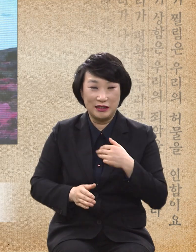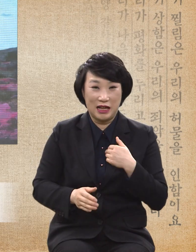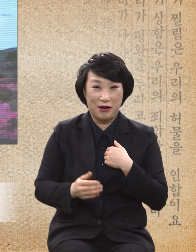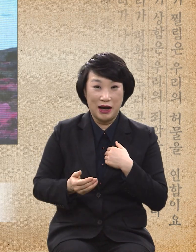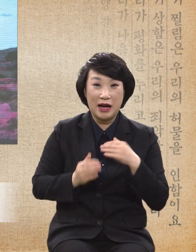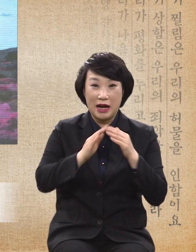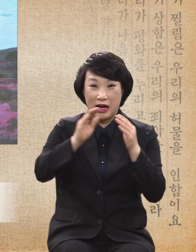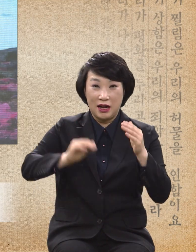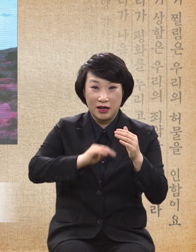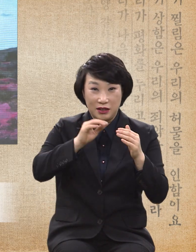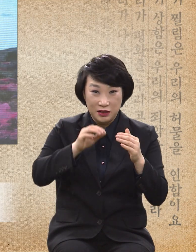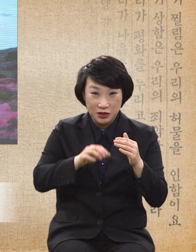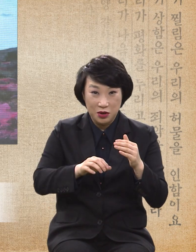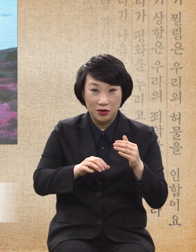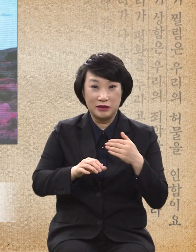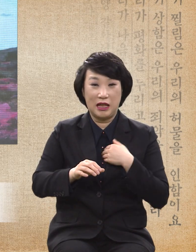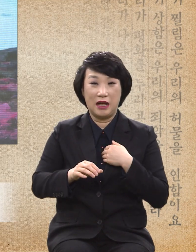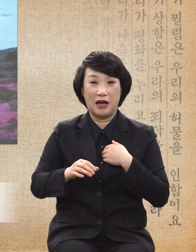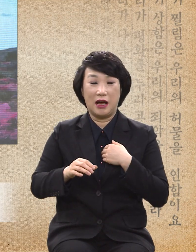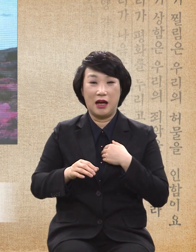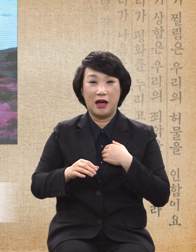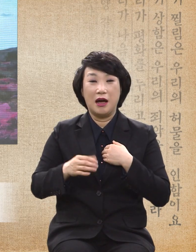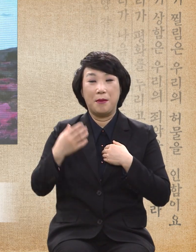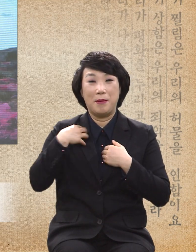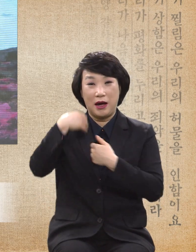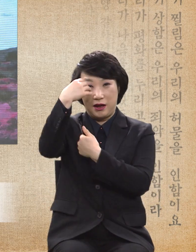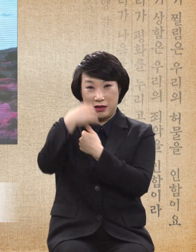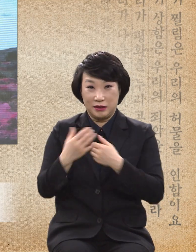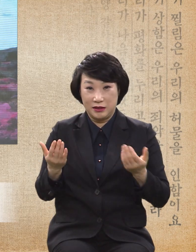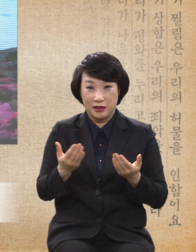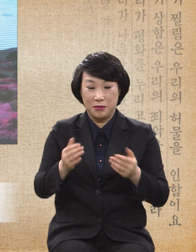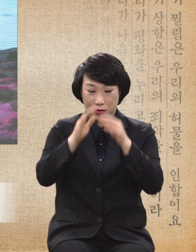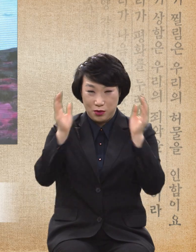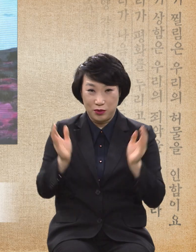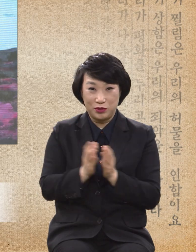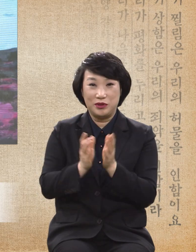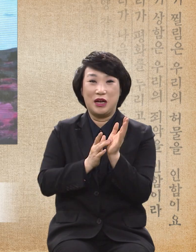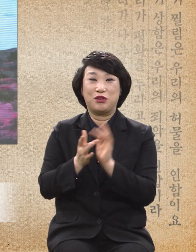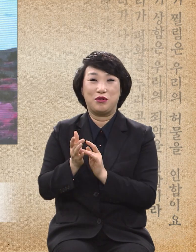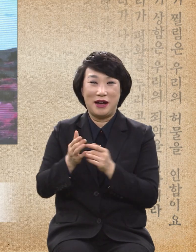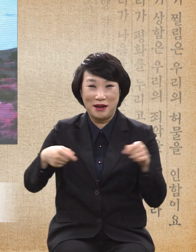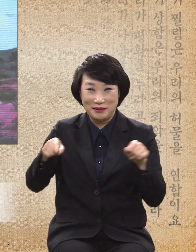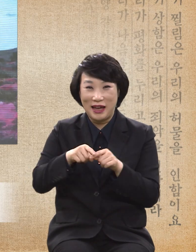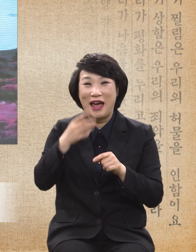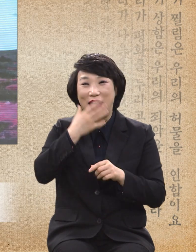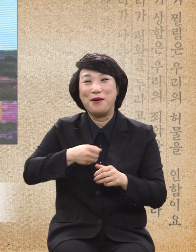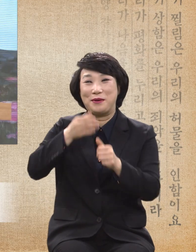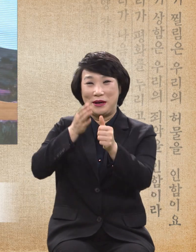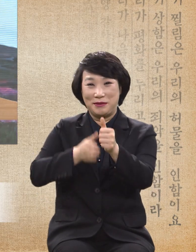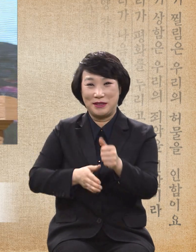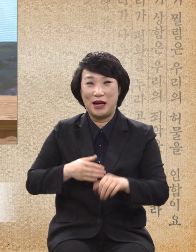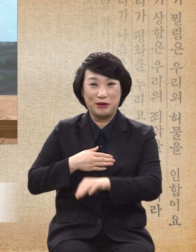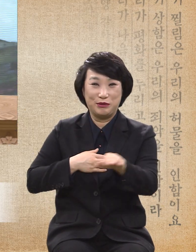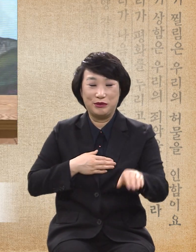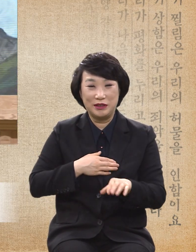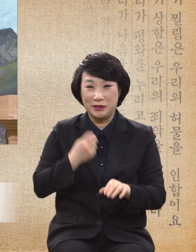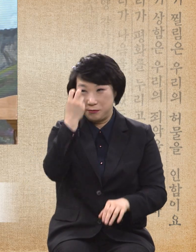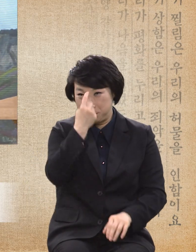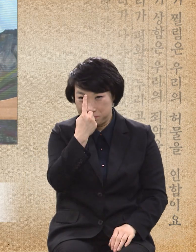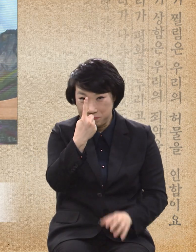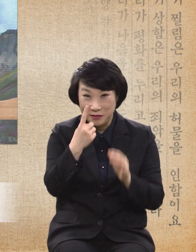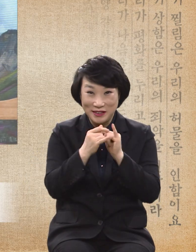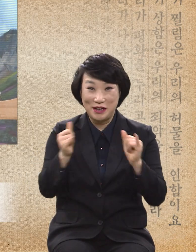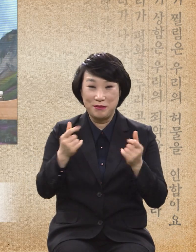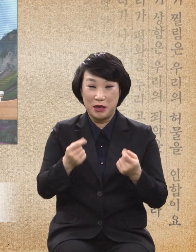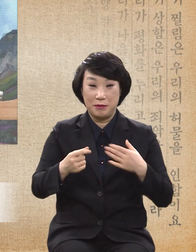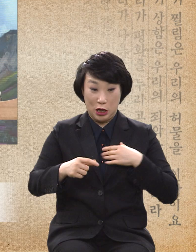나와 가정과 내가 맡은 사역이 예수로 행복하자. 우린 파수꾼처럼